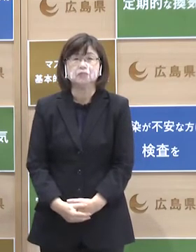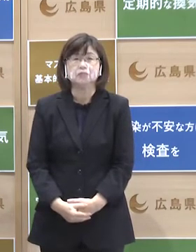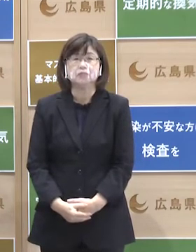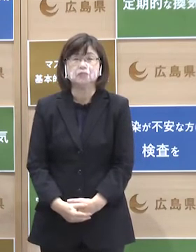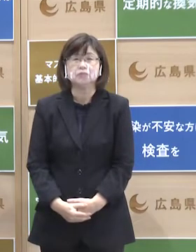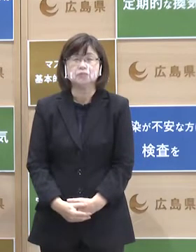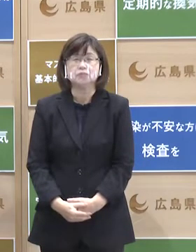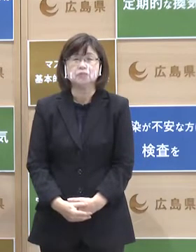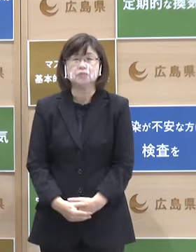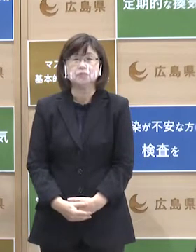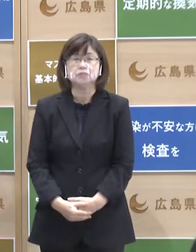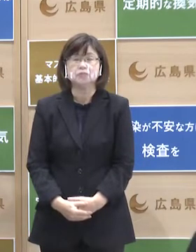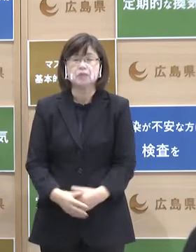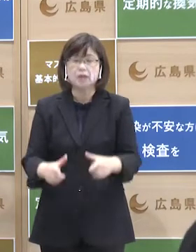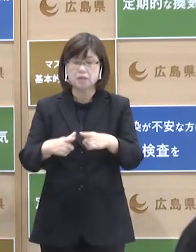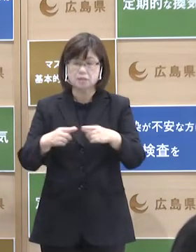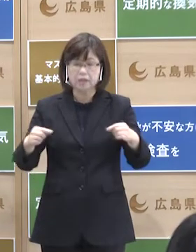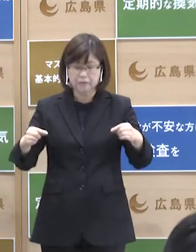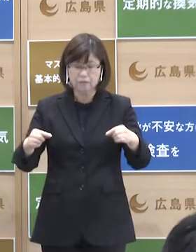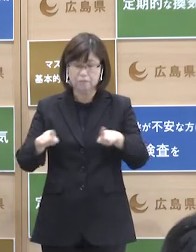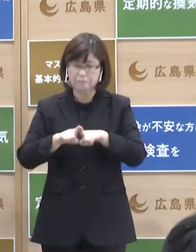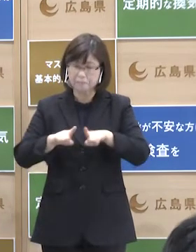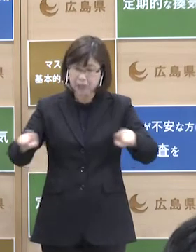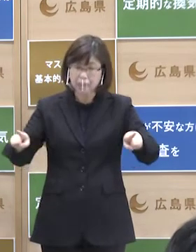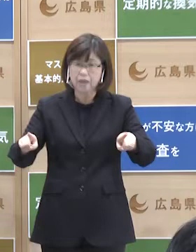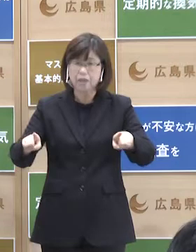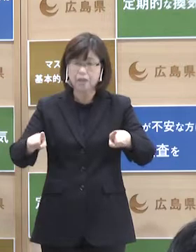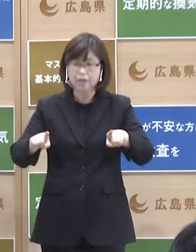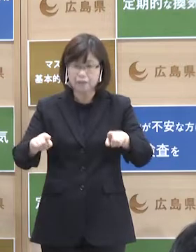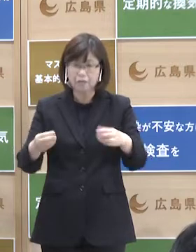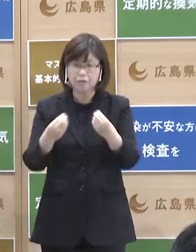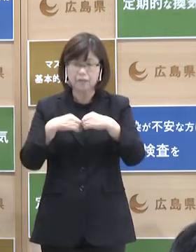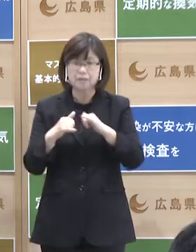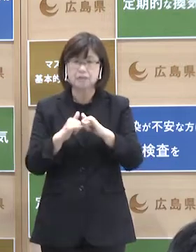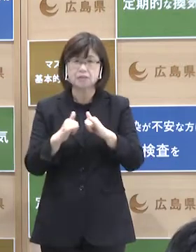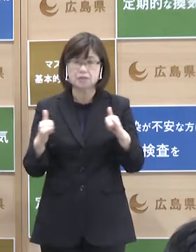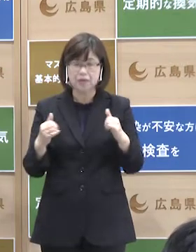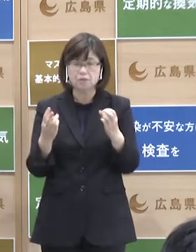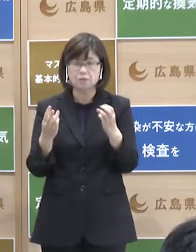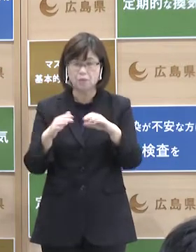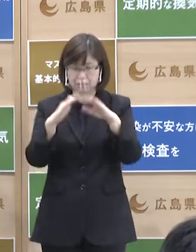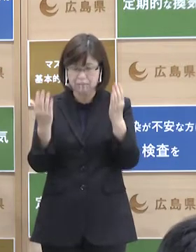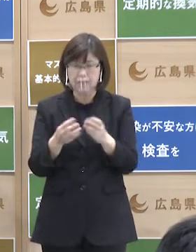全国一律の全数把握の簡略化が、始まって1週間が経ったんですが、